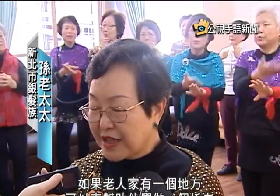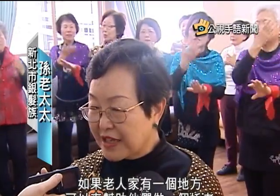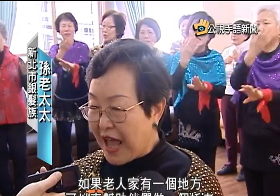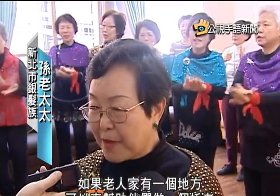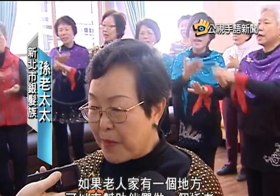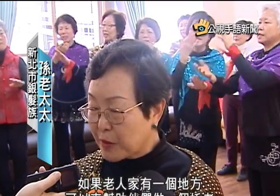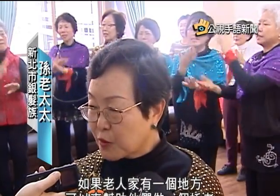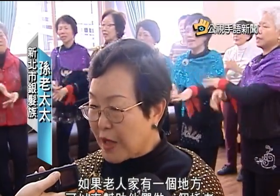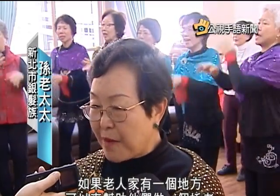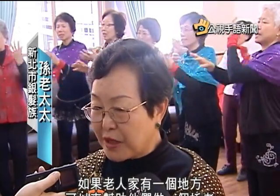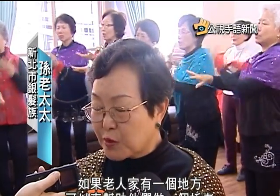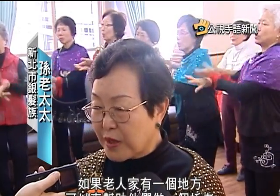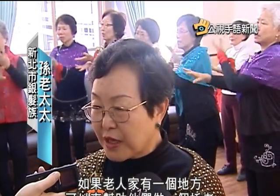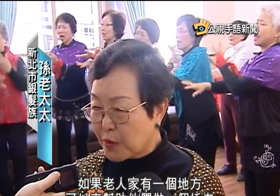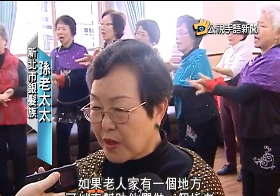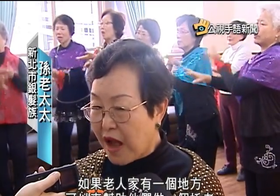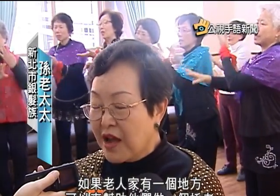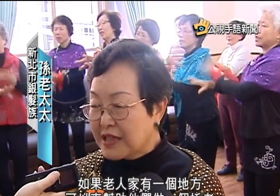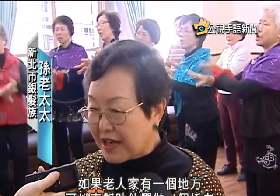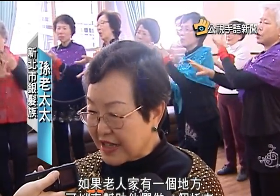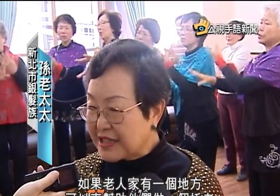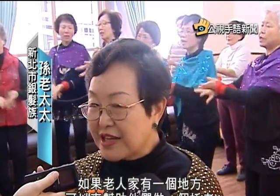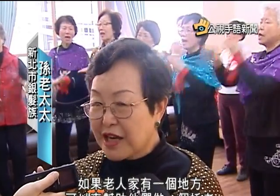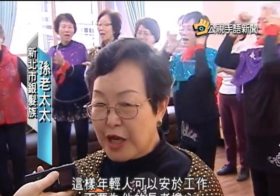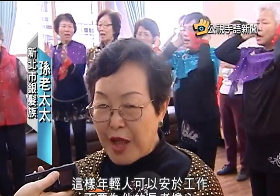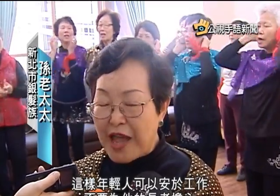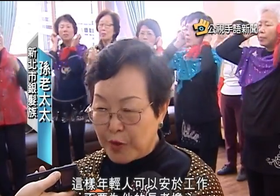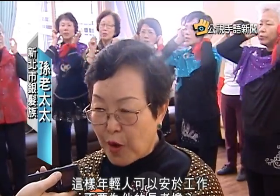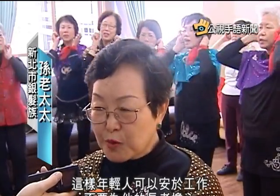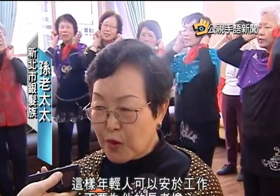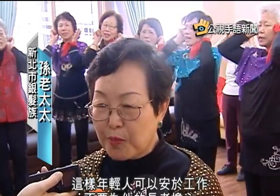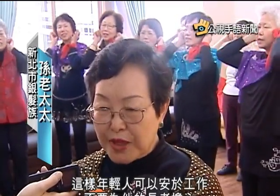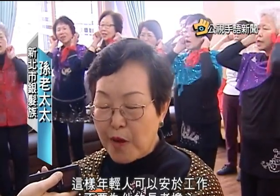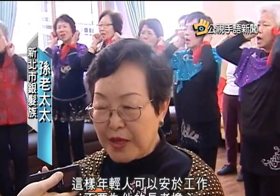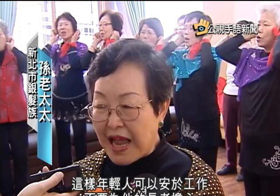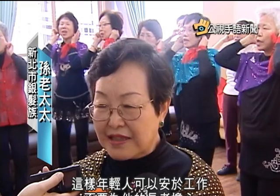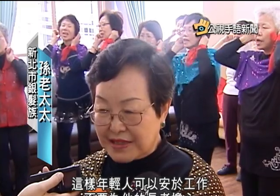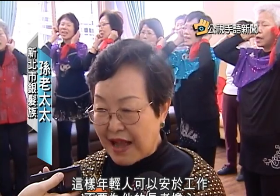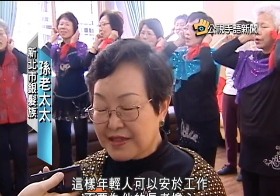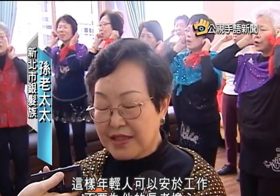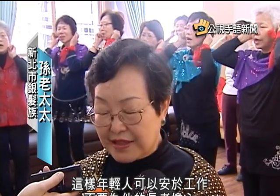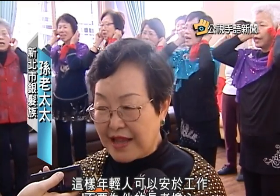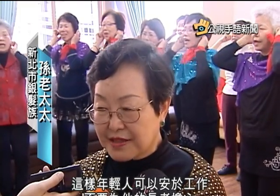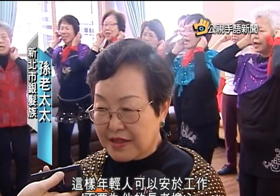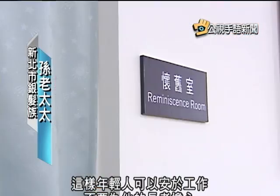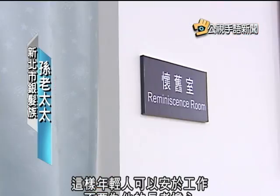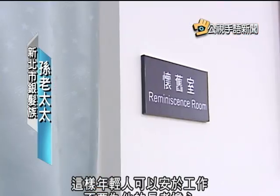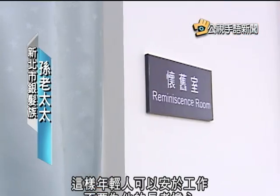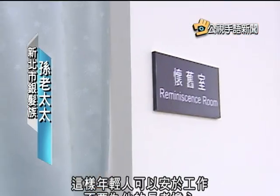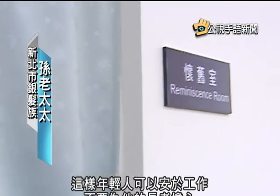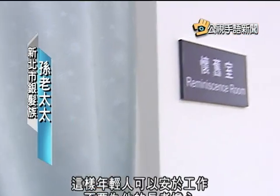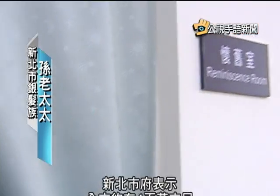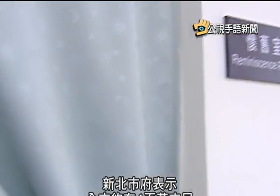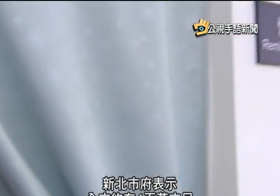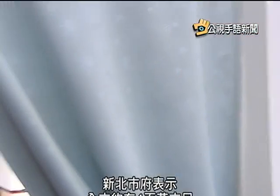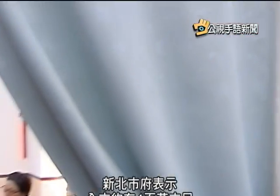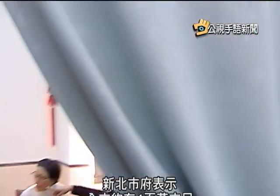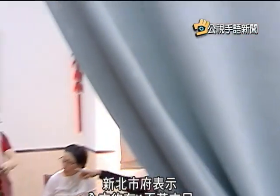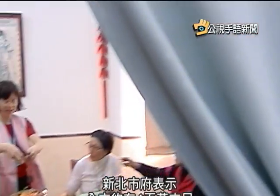以来帮助他们做一个托老，让年轻人可以安于工作，不要为他的长者担心。 新北市府表示，全市约